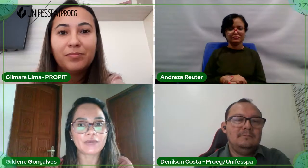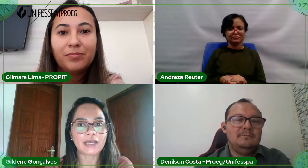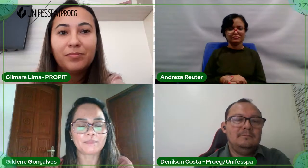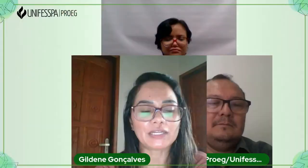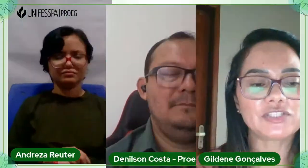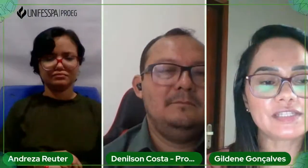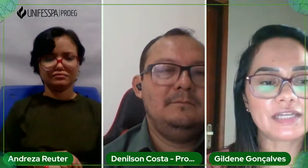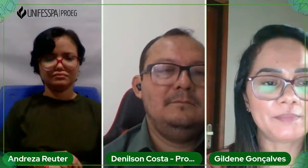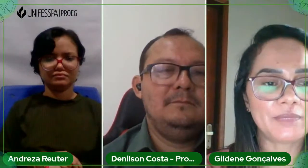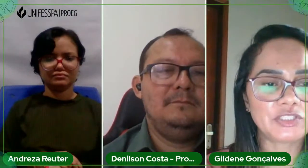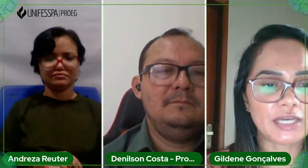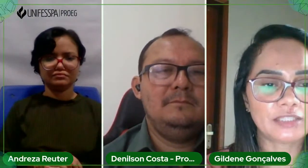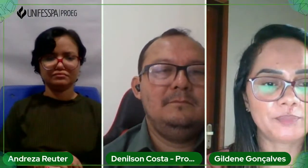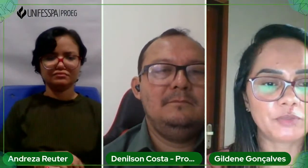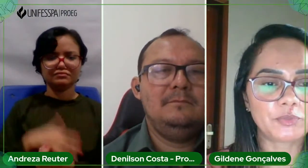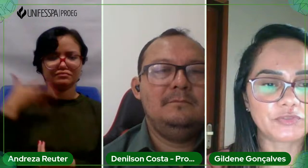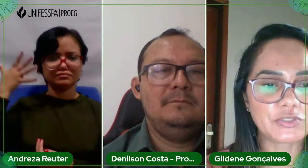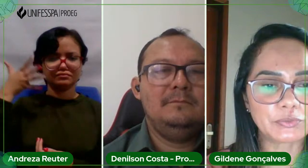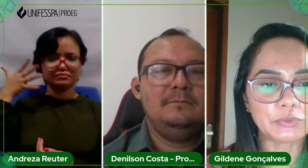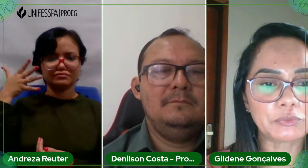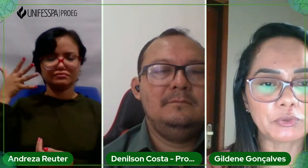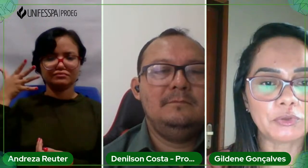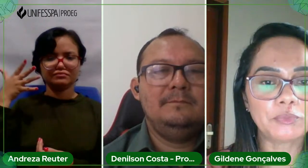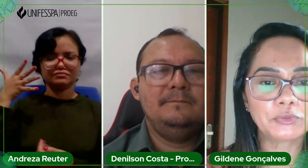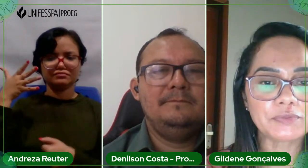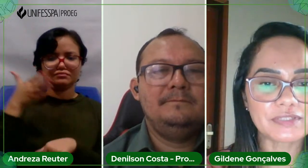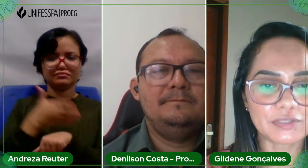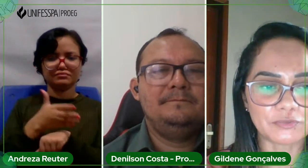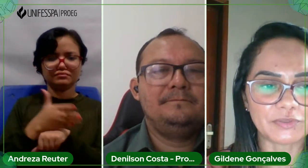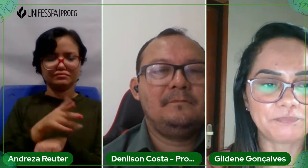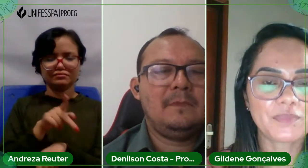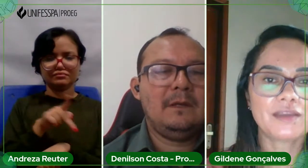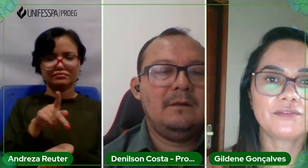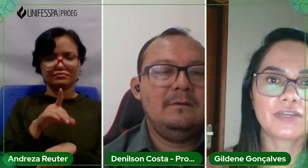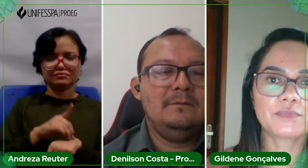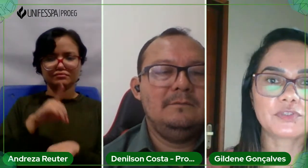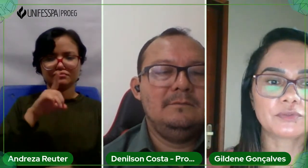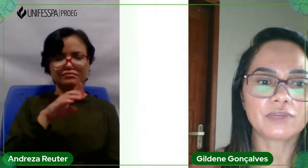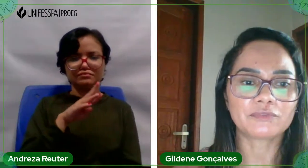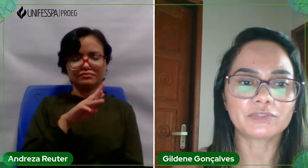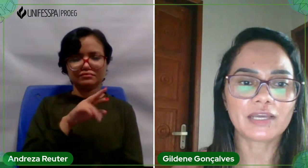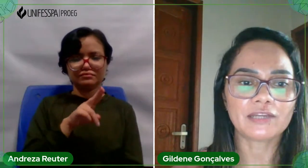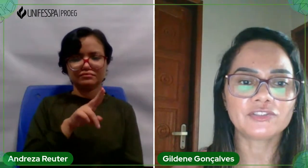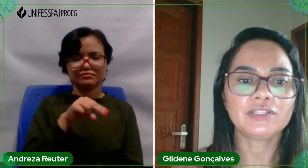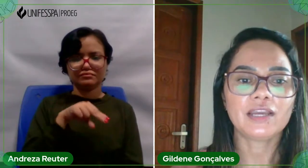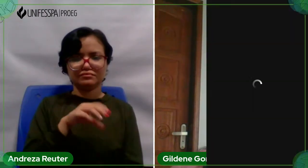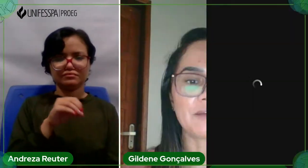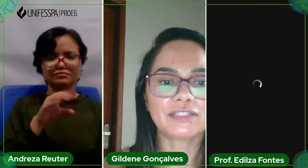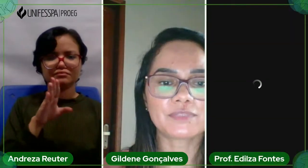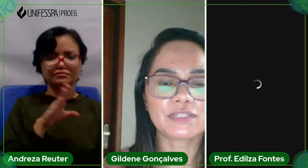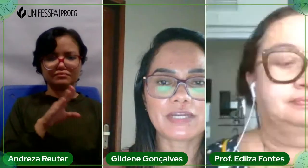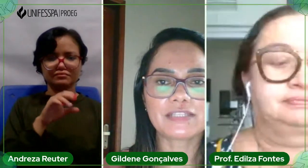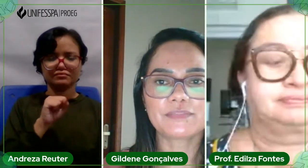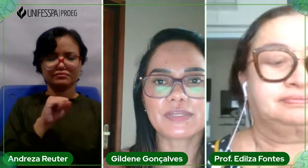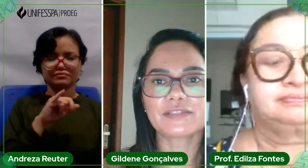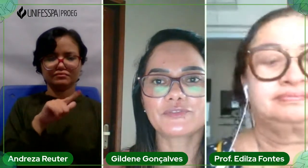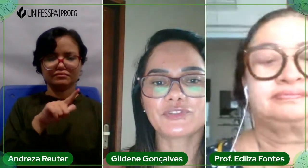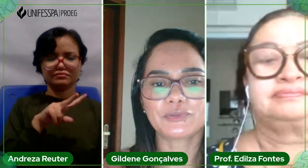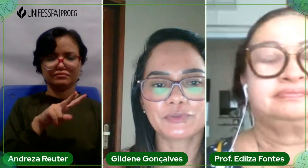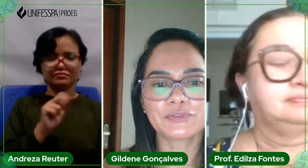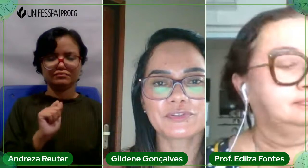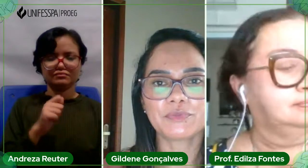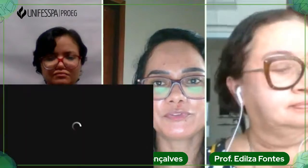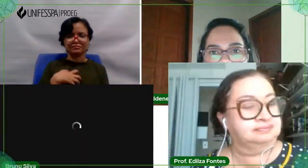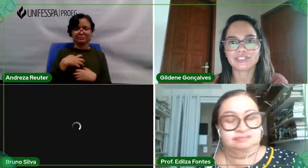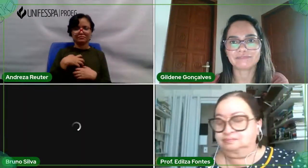A palestra será mediada pelo professor doutor Bruno Silva. Fiquemos todos à vontade, aguardamos a participação